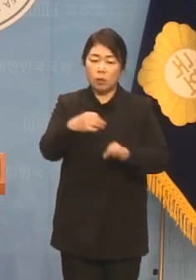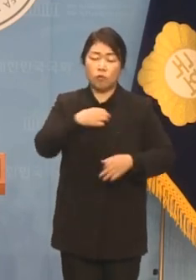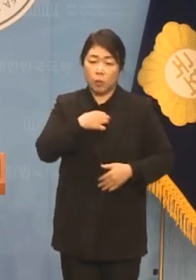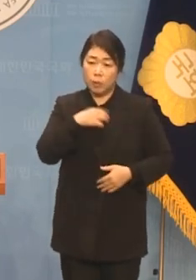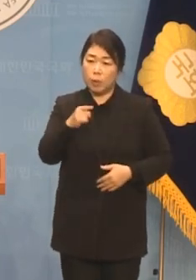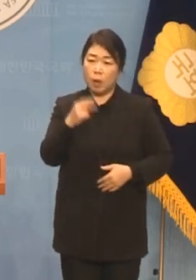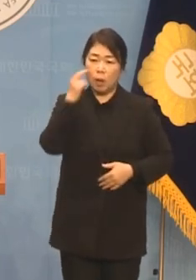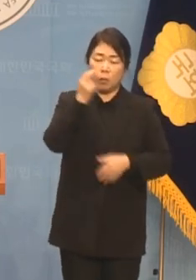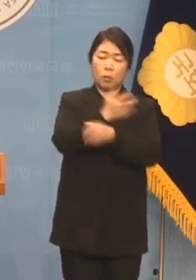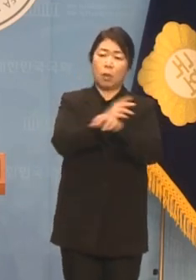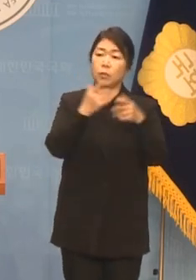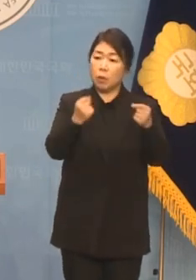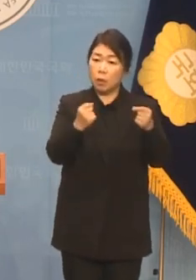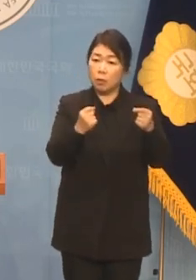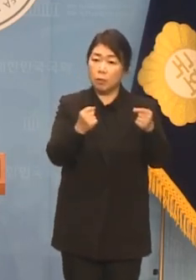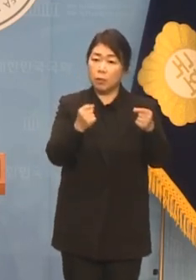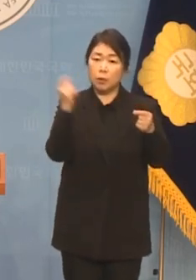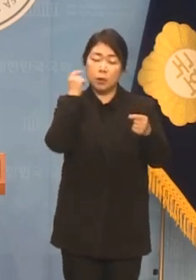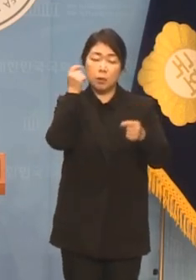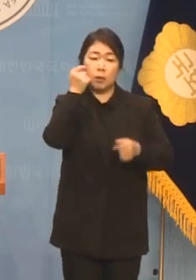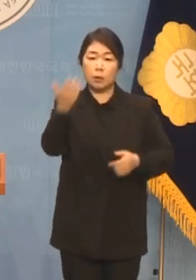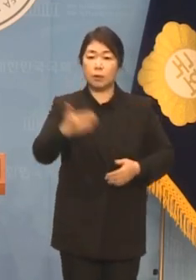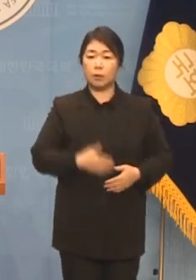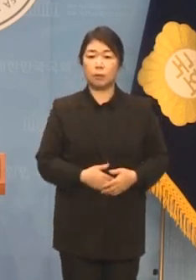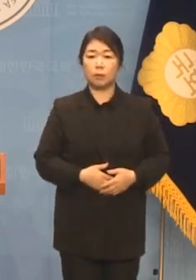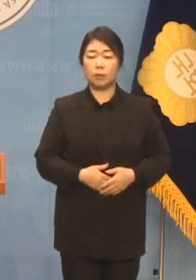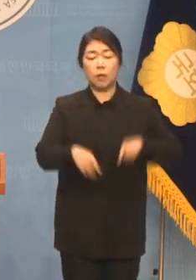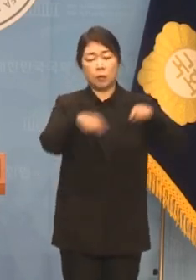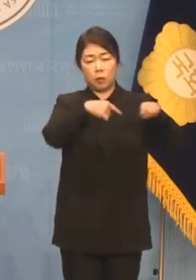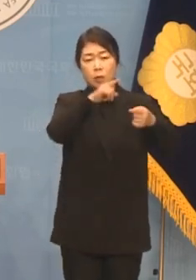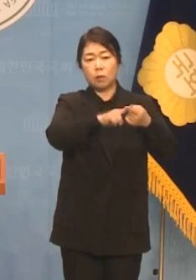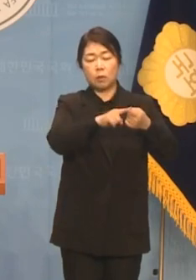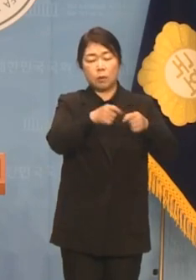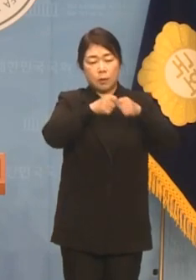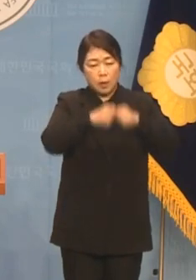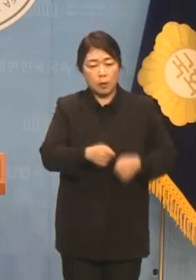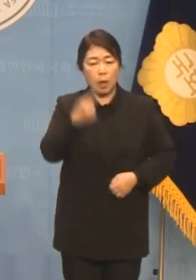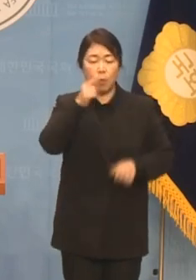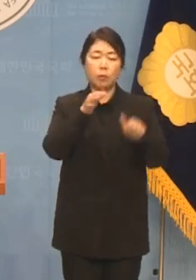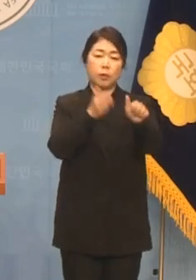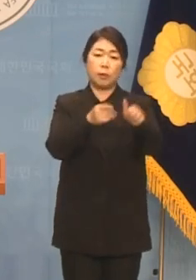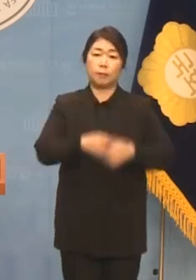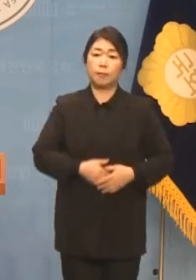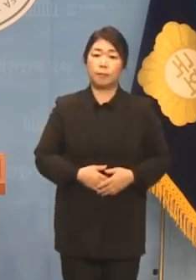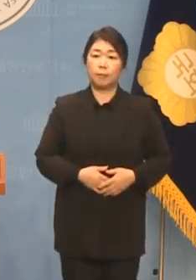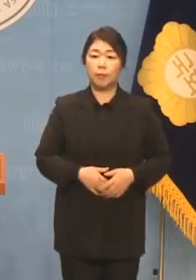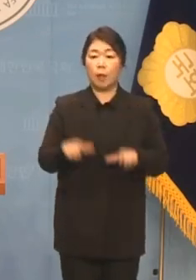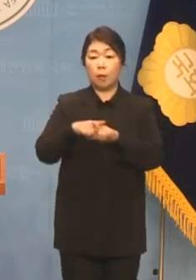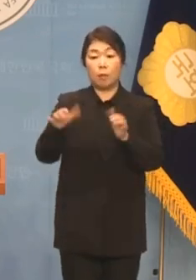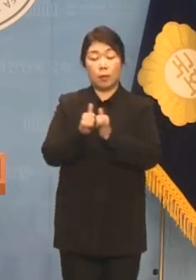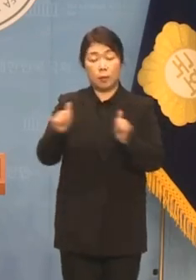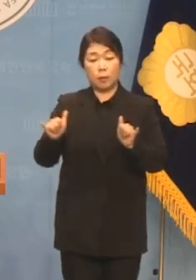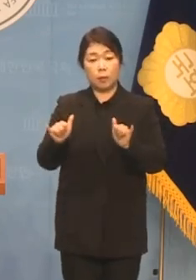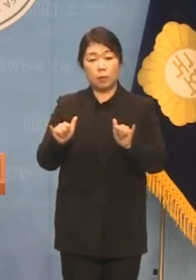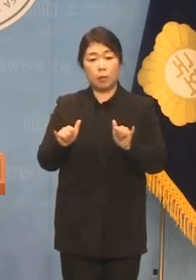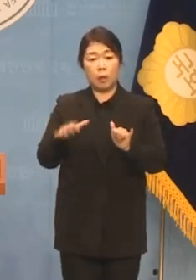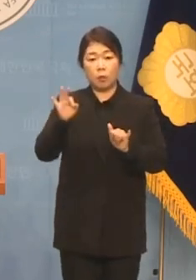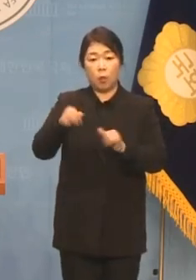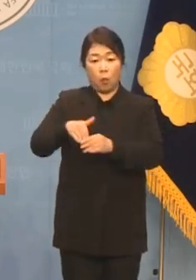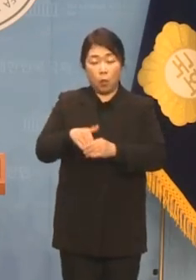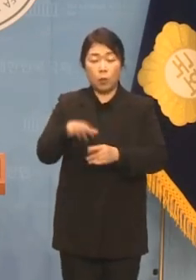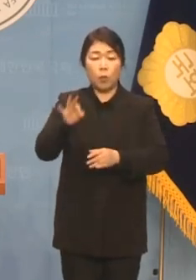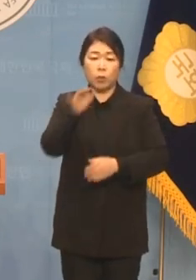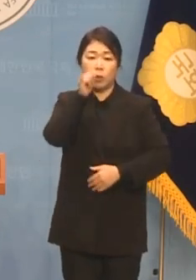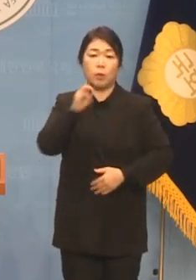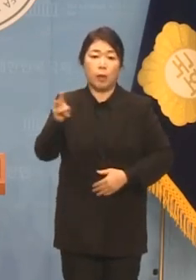농담처럼 들렸던 것입니까 정책적으로 한번 따져봅시다 서민들의 호주머니에 돈이 돌아야